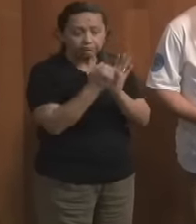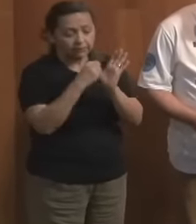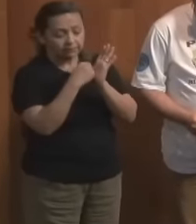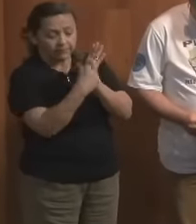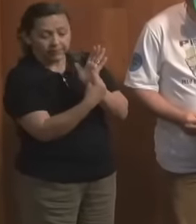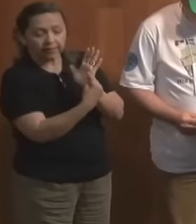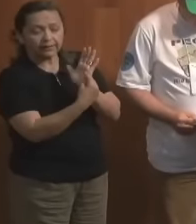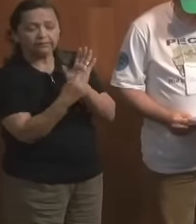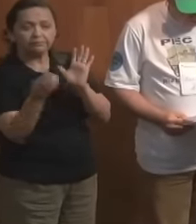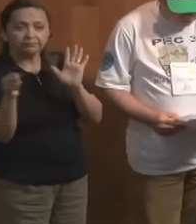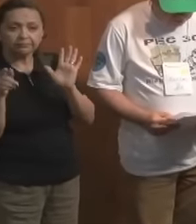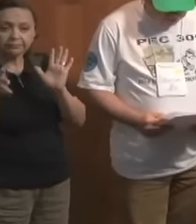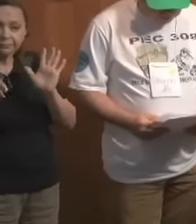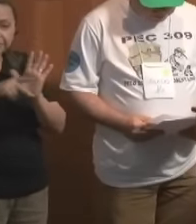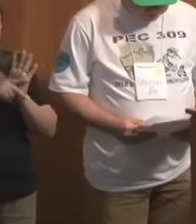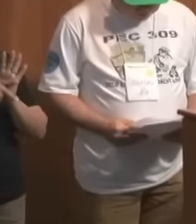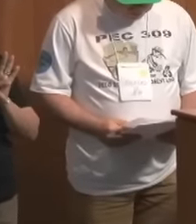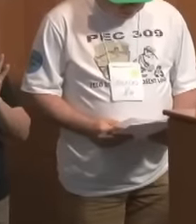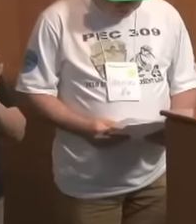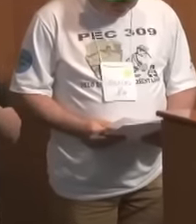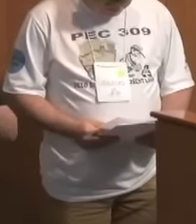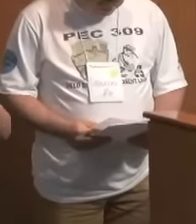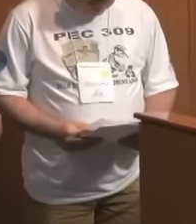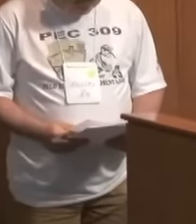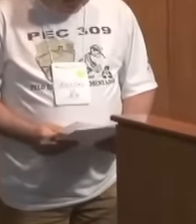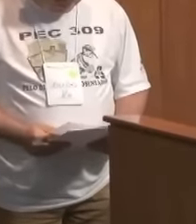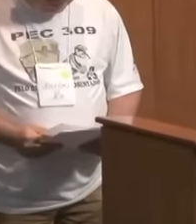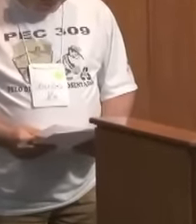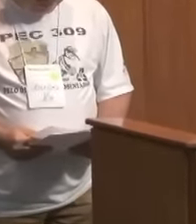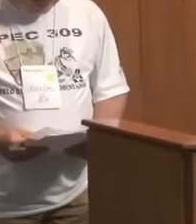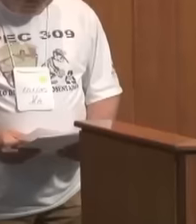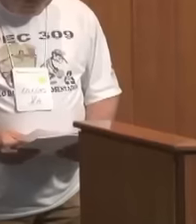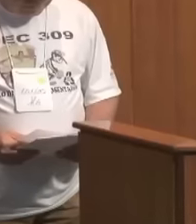transgênicos, embora a gente saiba que existe uma lei aí para acabar com